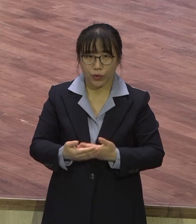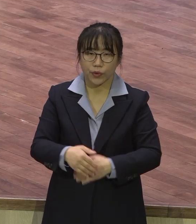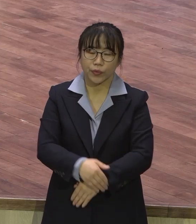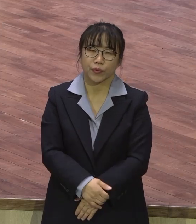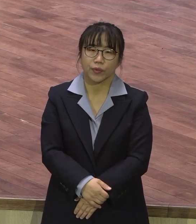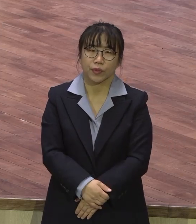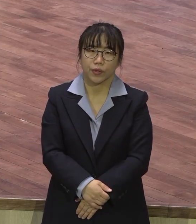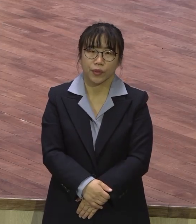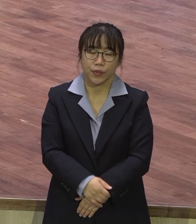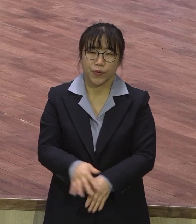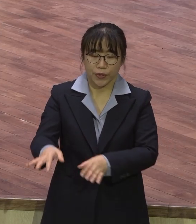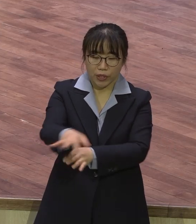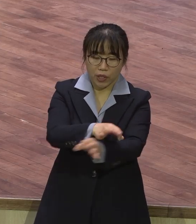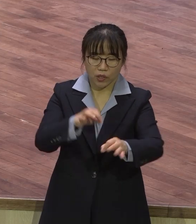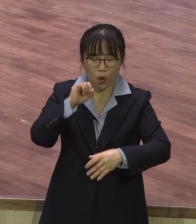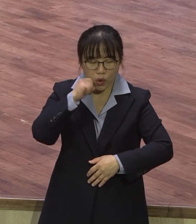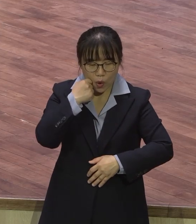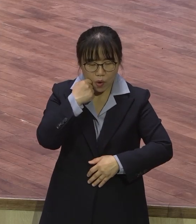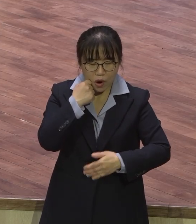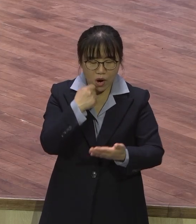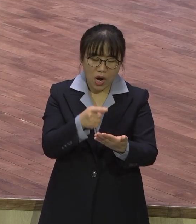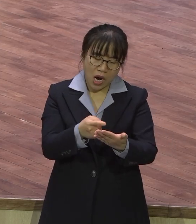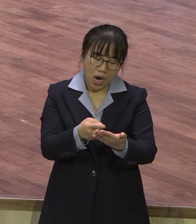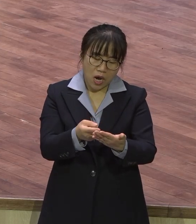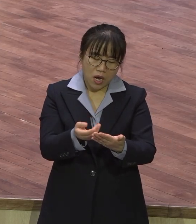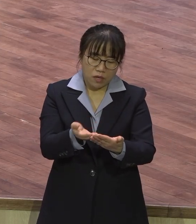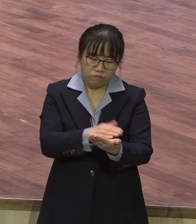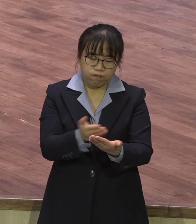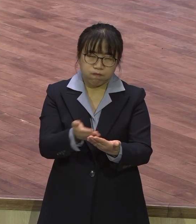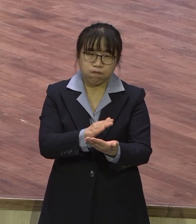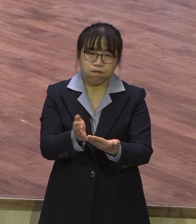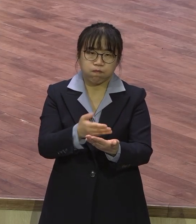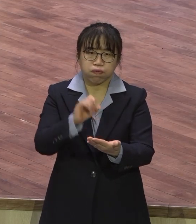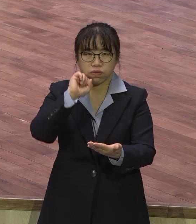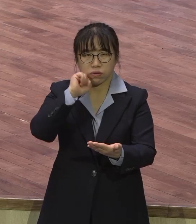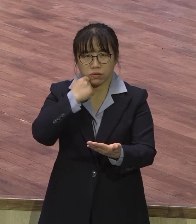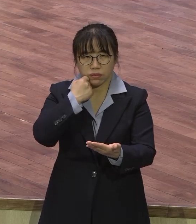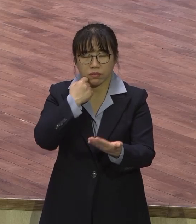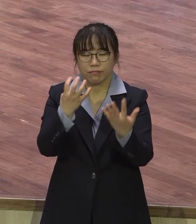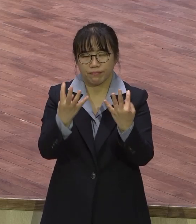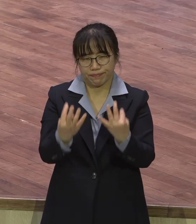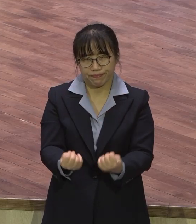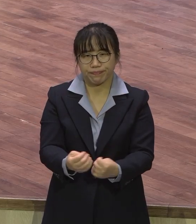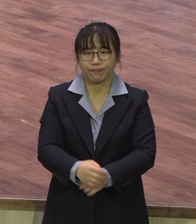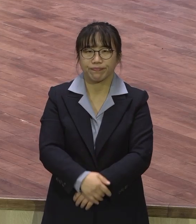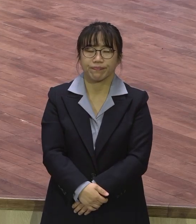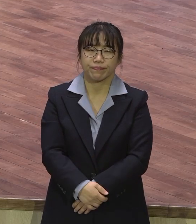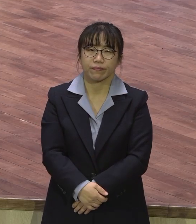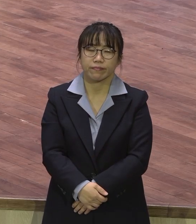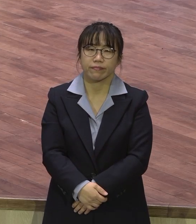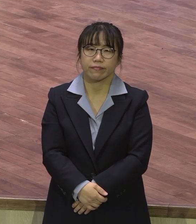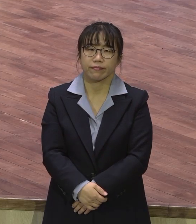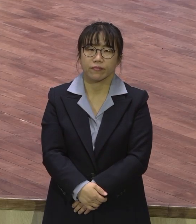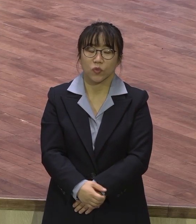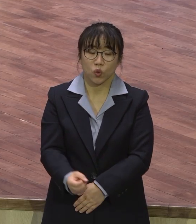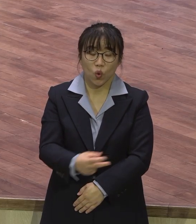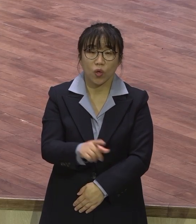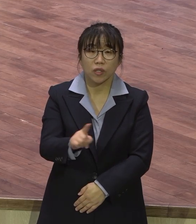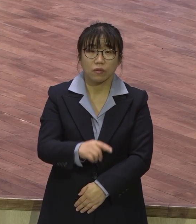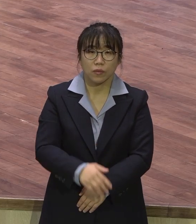경제적 어려움 경로 많아 열악한 상황 속에 있는 그런 분들 많이 있습니다 또 우리